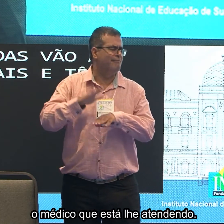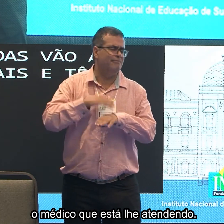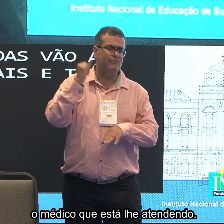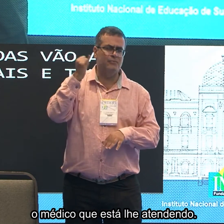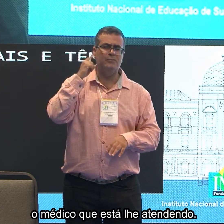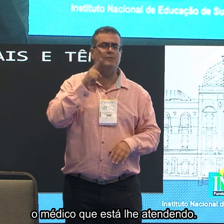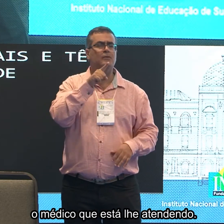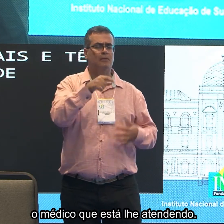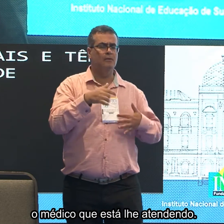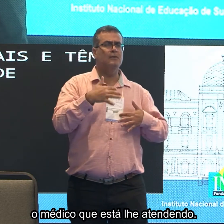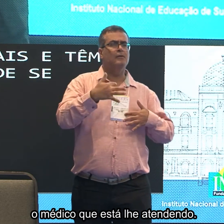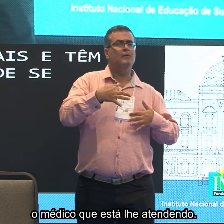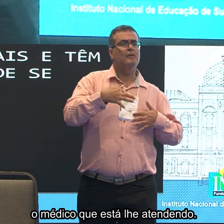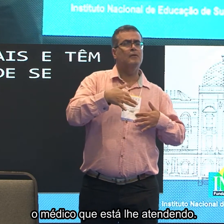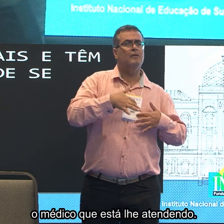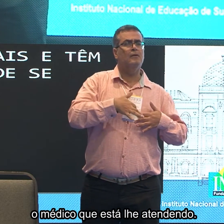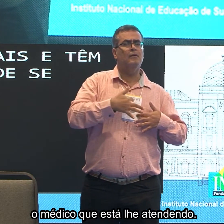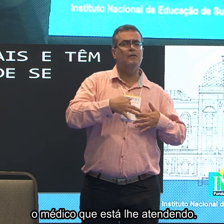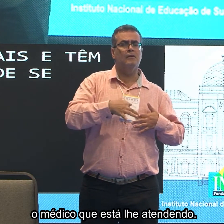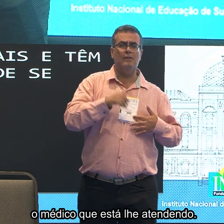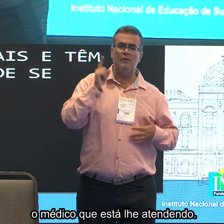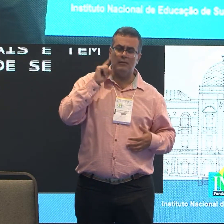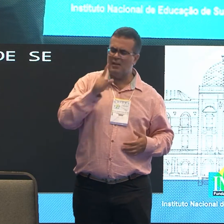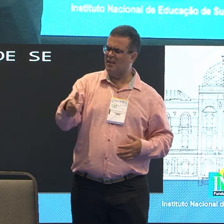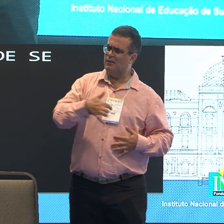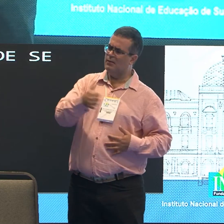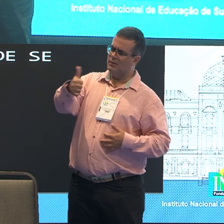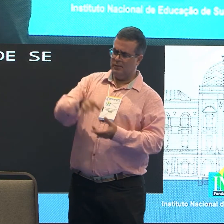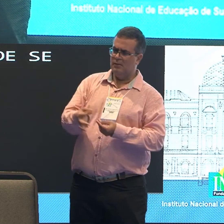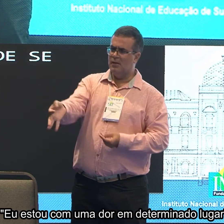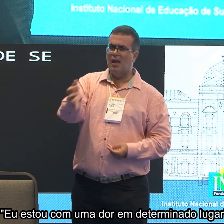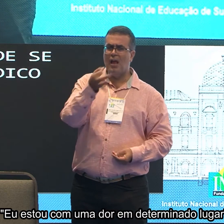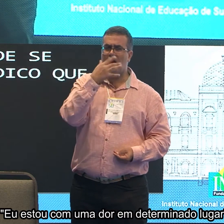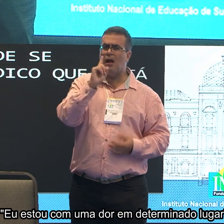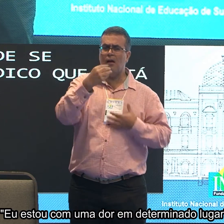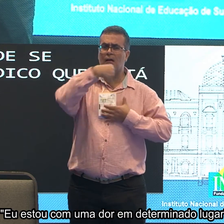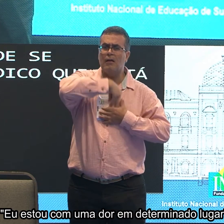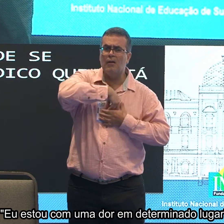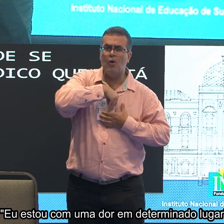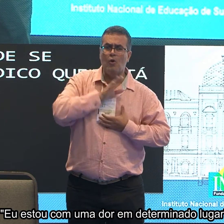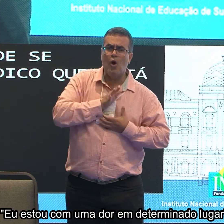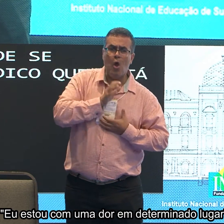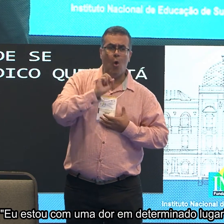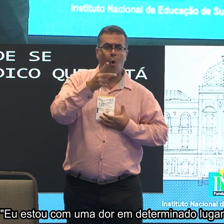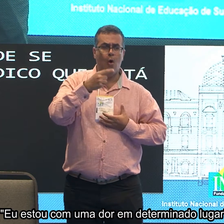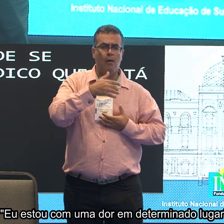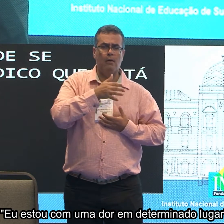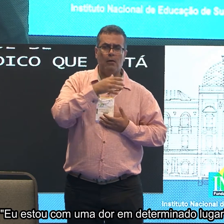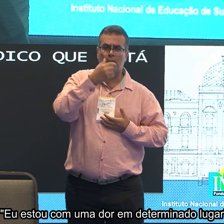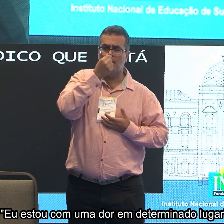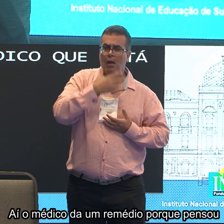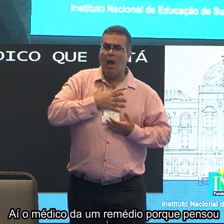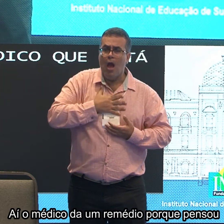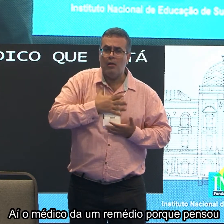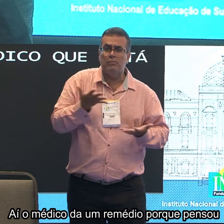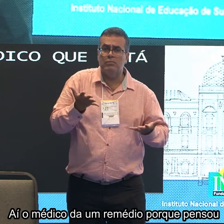o médico que está lhe atendendo. Eu estou com uma dor em determinado lugar, e aí o médico dá